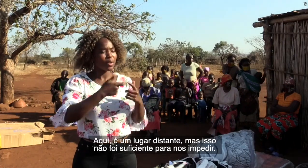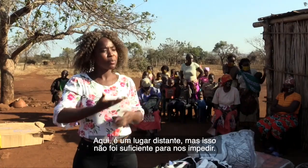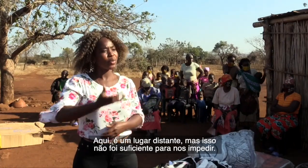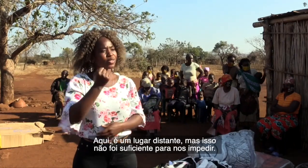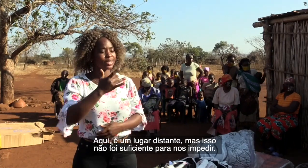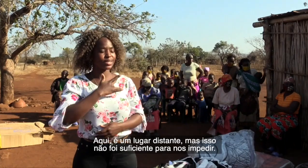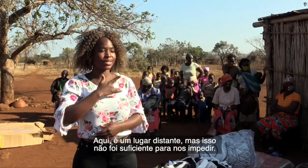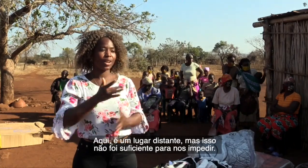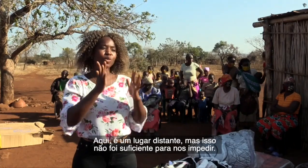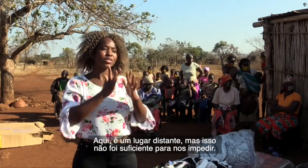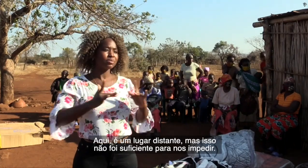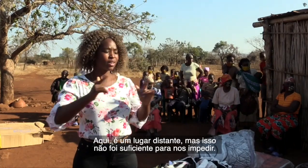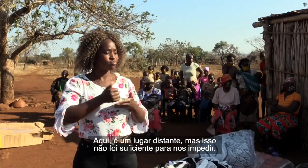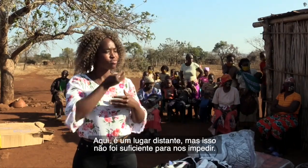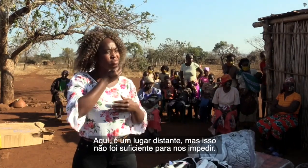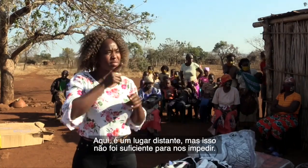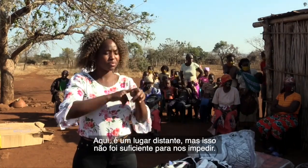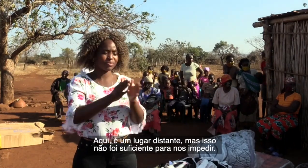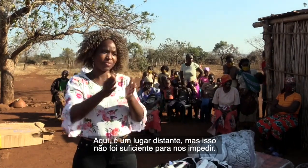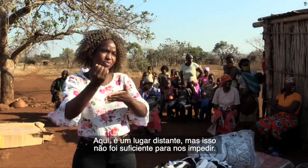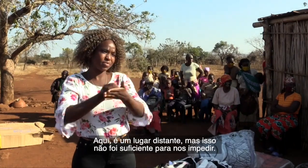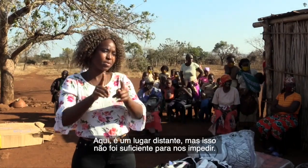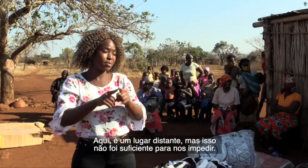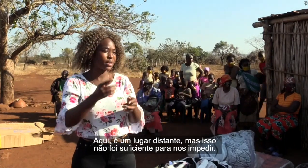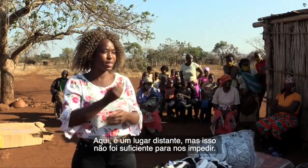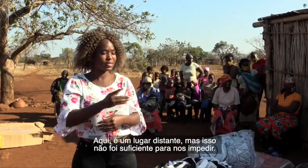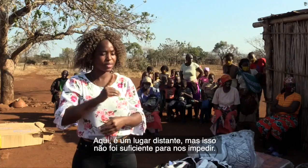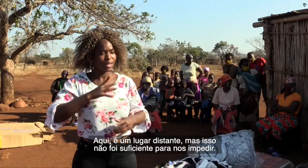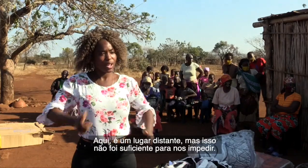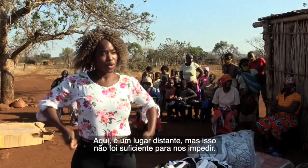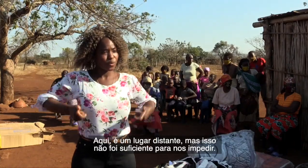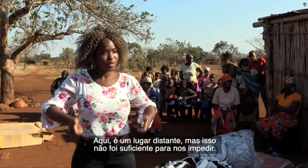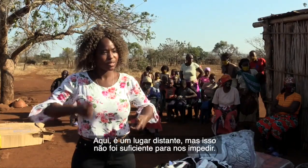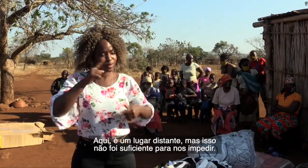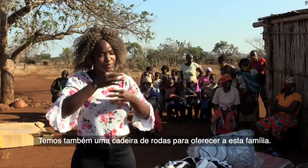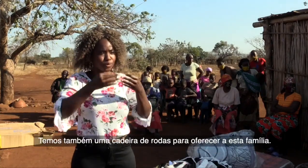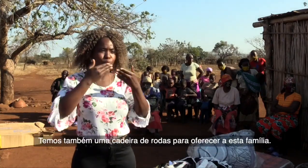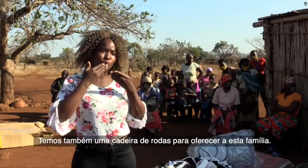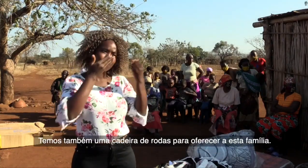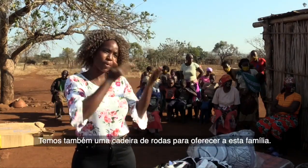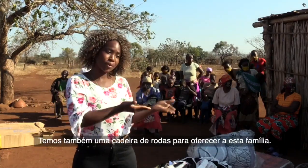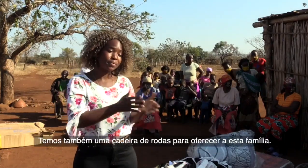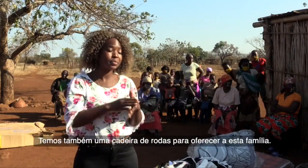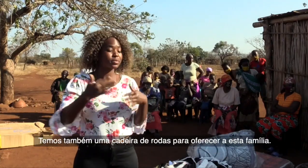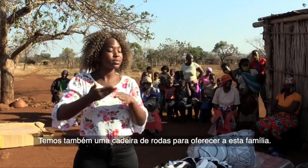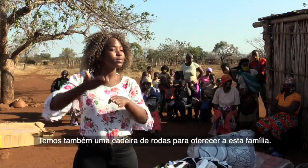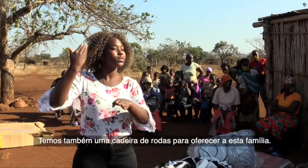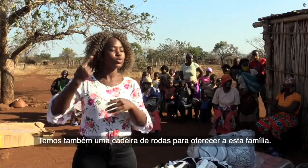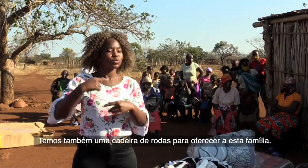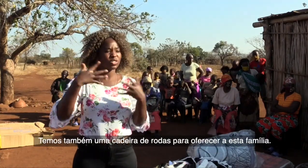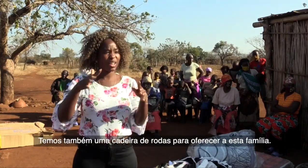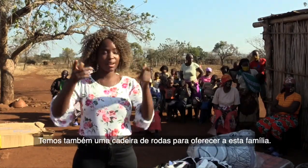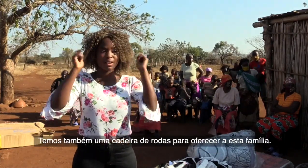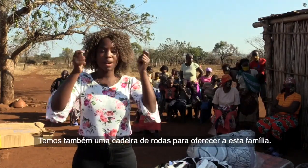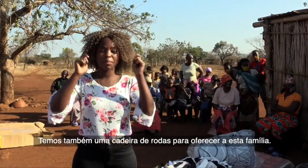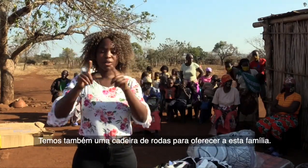conseguimos vir cá oferecer à família, que é para conseguir também consumir, tanto aqui temos uma cadeira de roda que é para